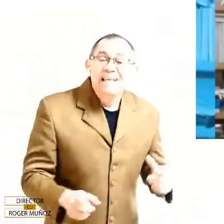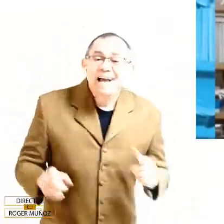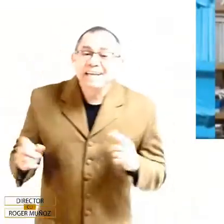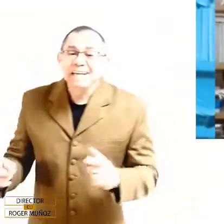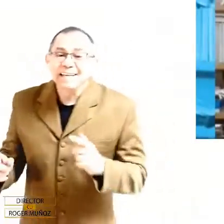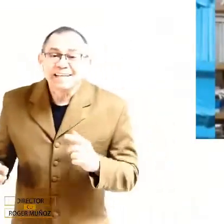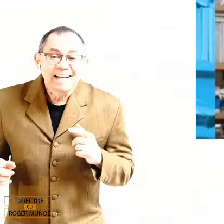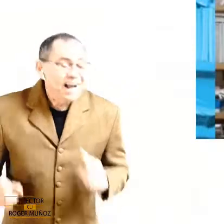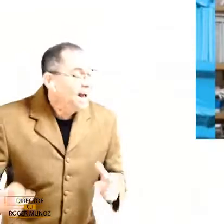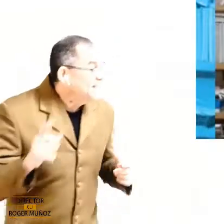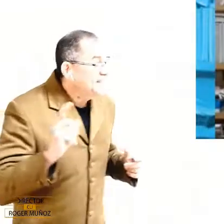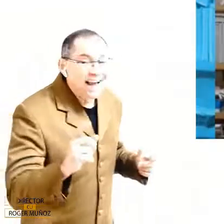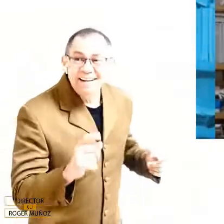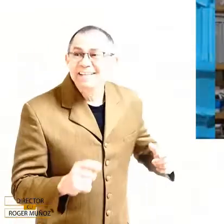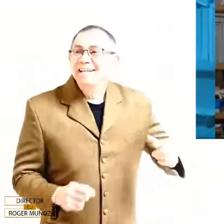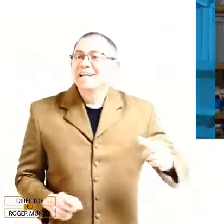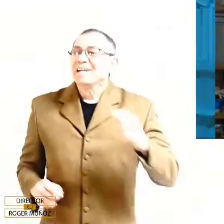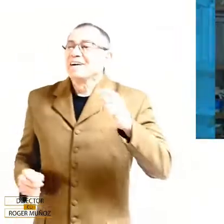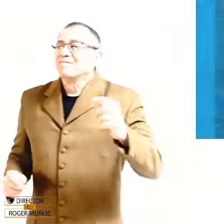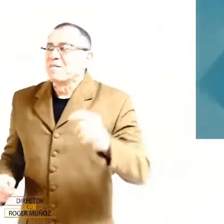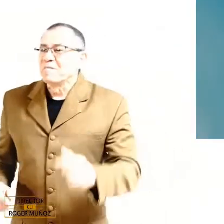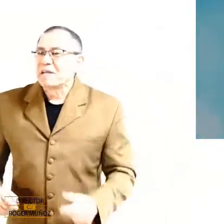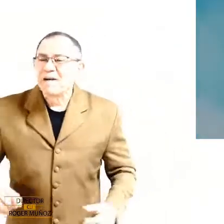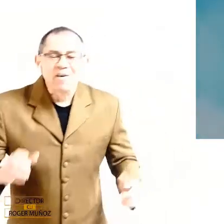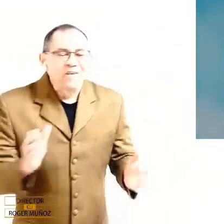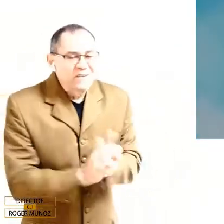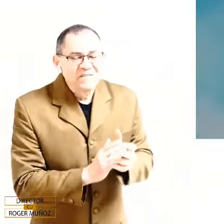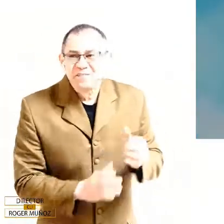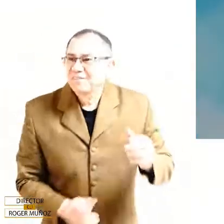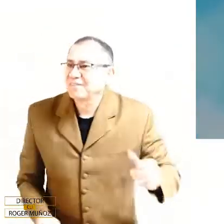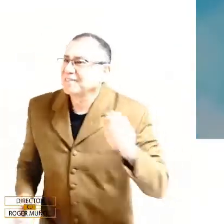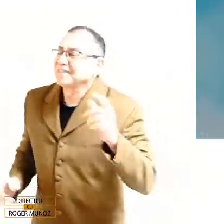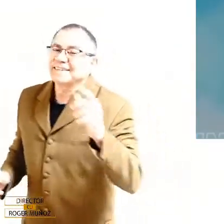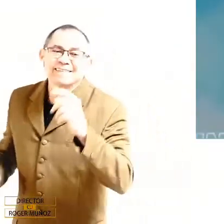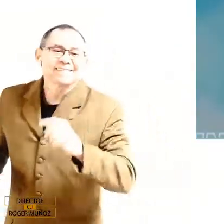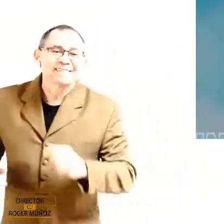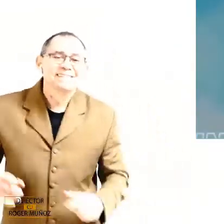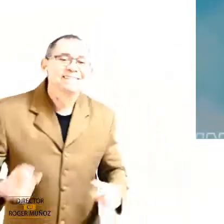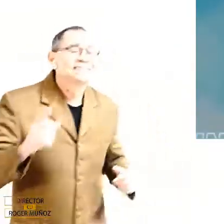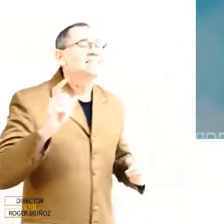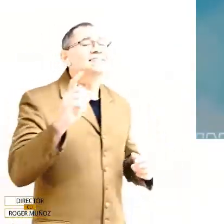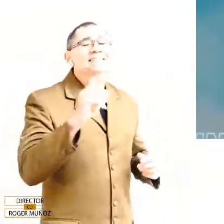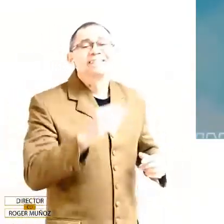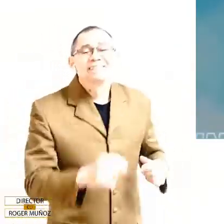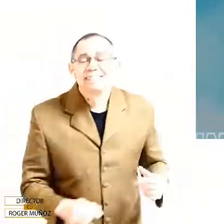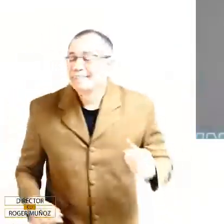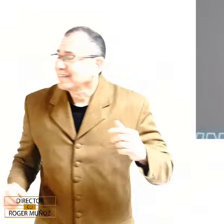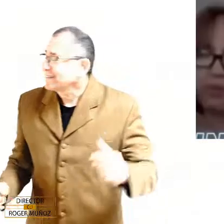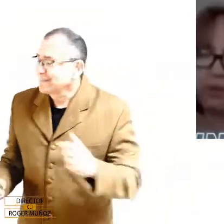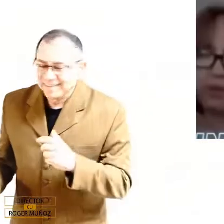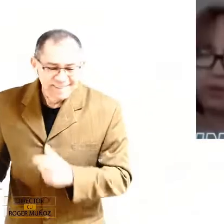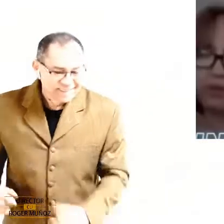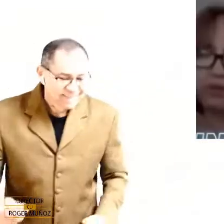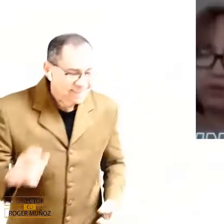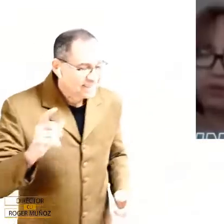de aquí a allá. Vamos, mi hermano. En todo